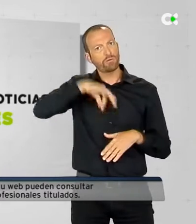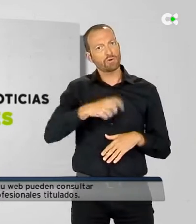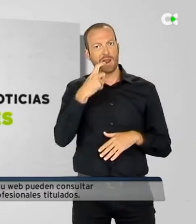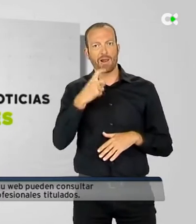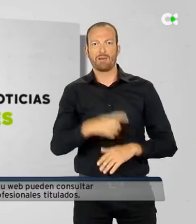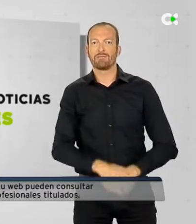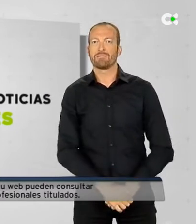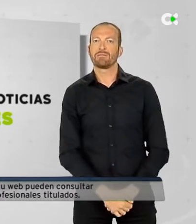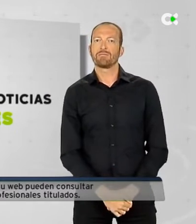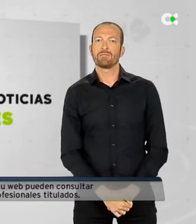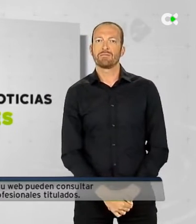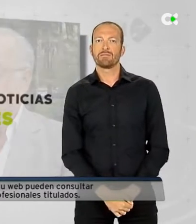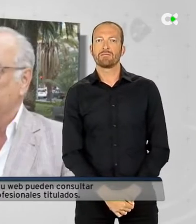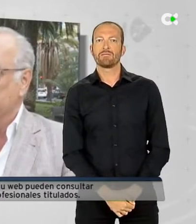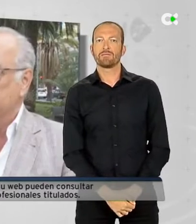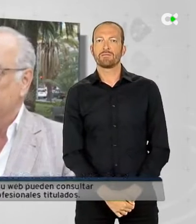titulados.